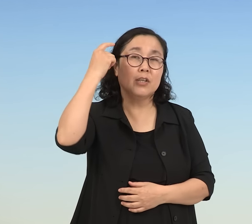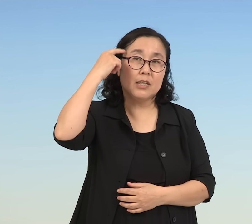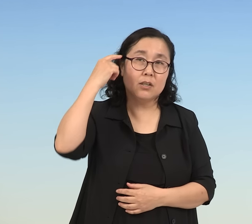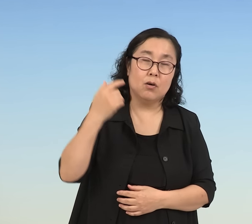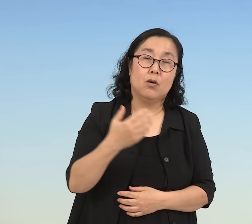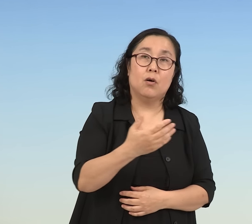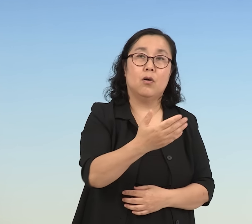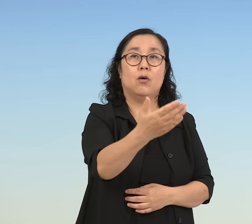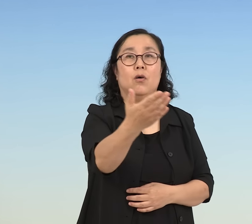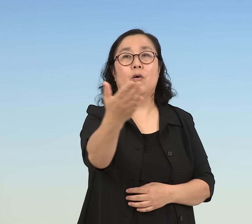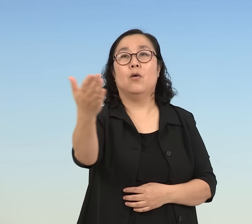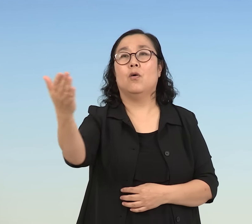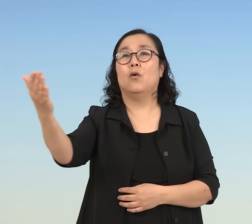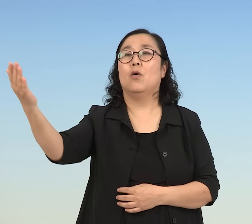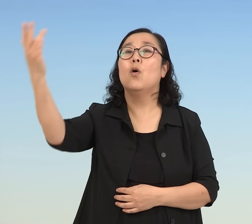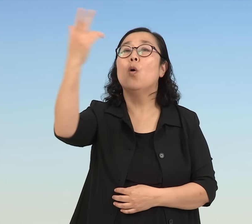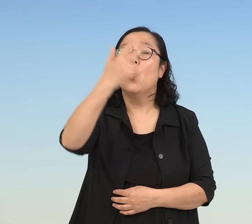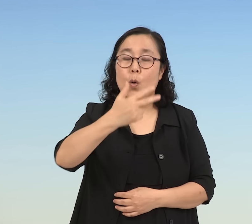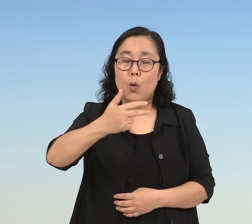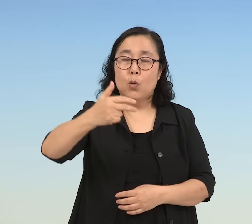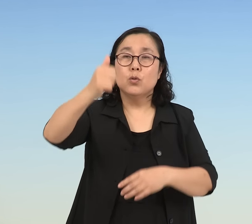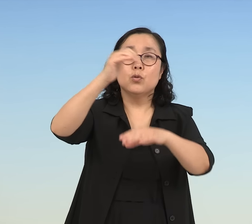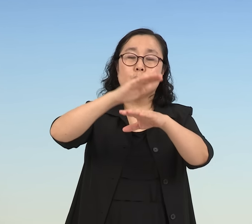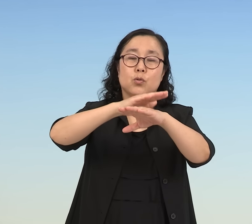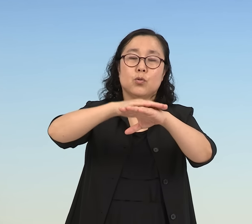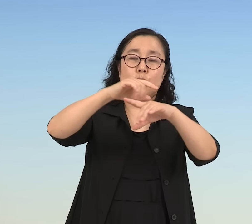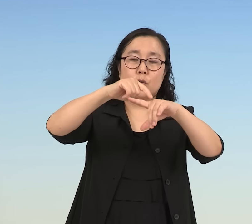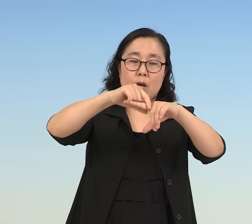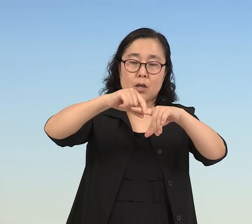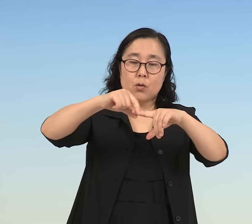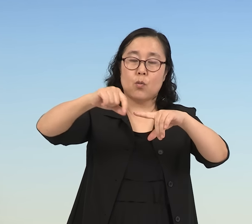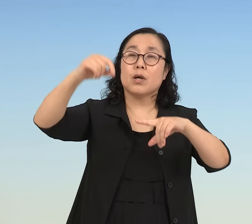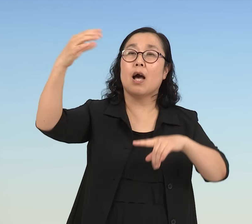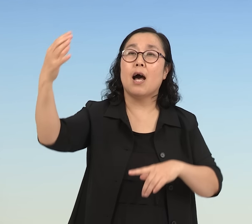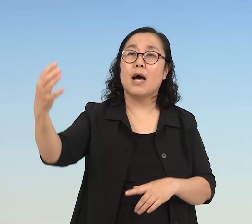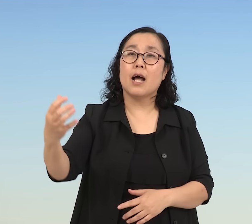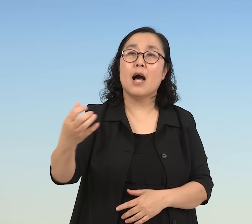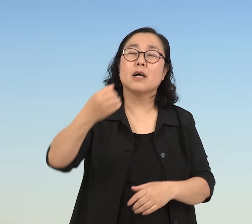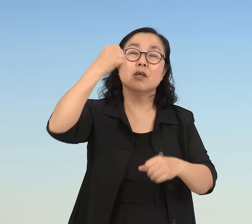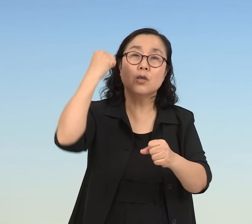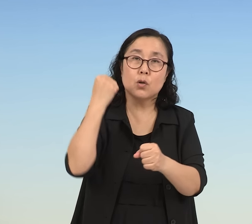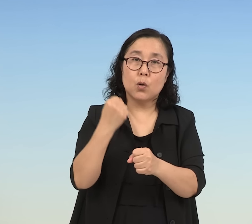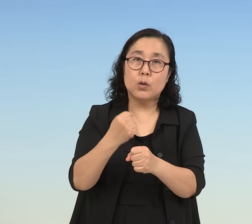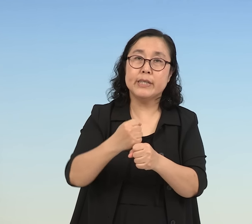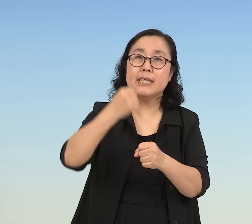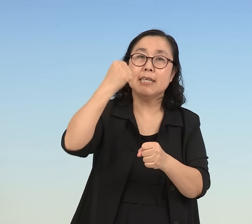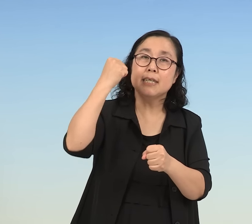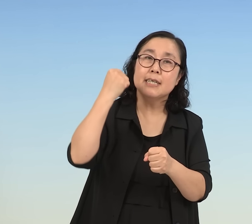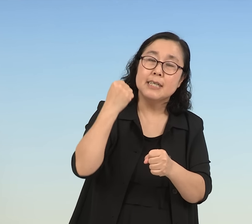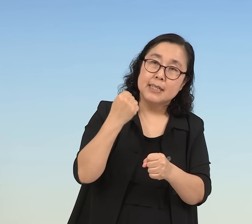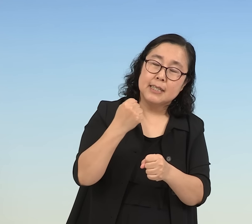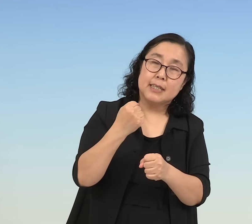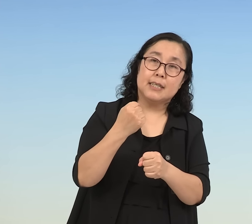하나님 만드신 자연을 돌아보며 주의 손가락으로 지으신 주의 하늘과